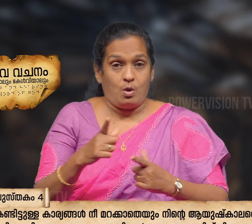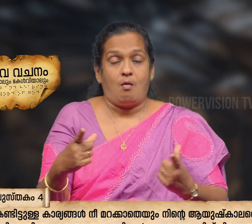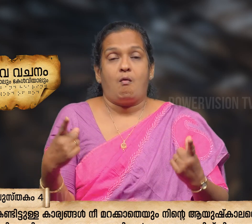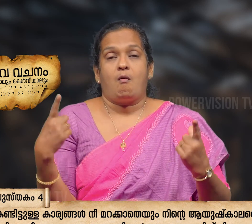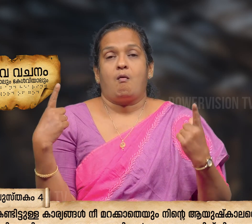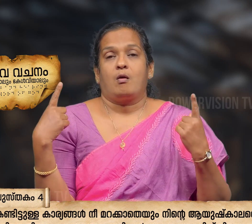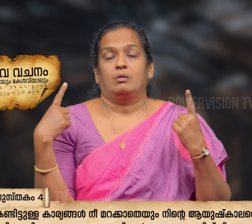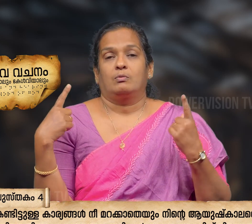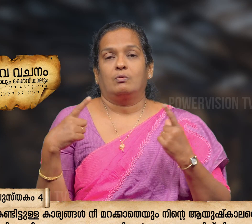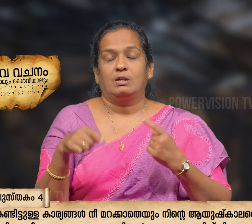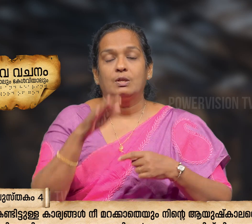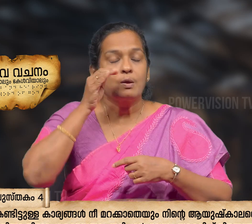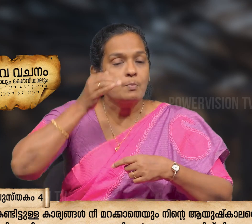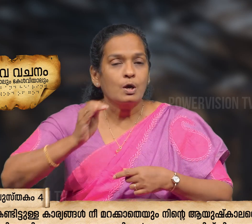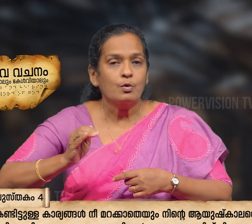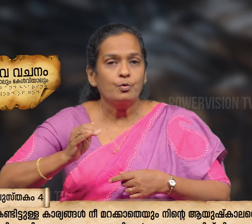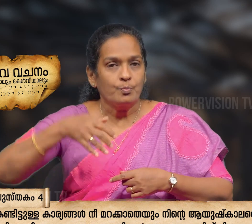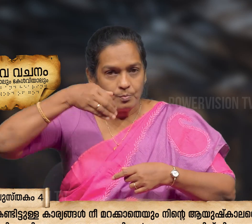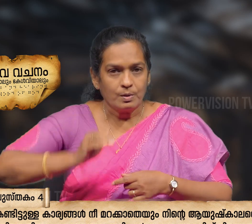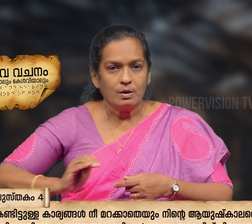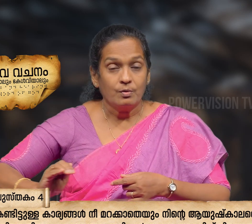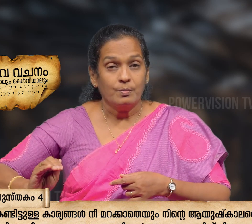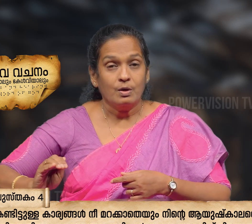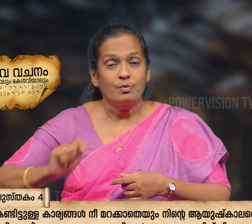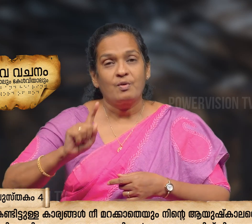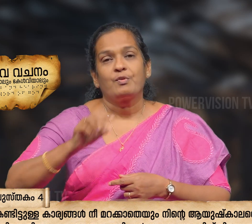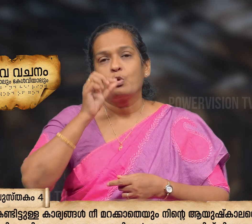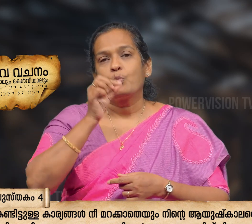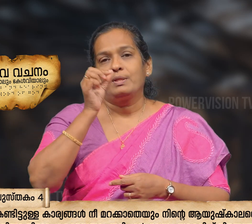നിന്റെ മക്കളോടും മക്കളുടെ മക്കളോടും അവയെ ഉപദേശിക്കണം.